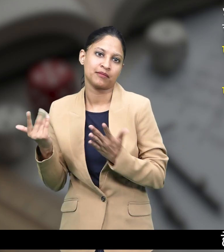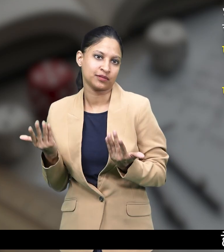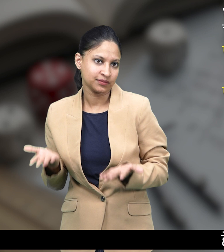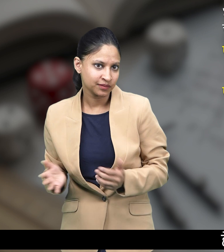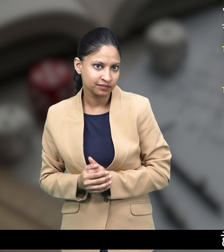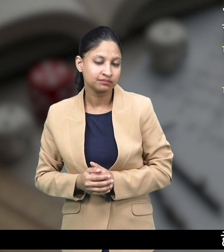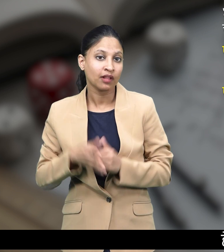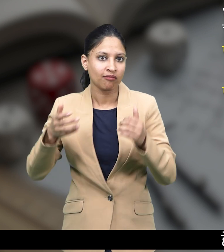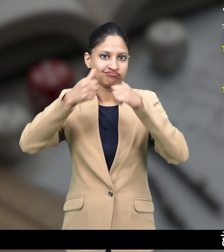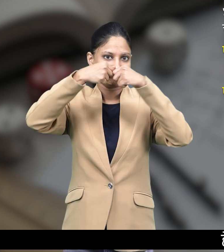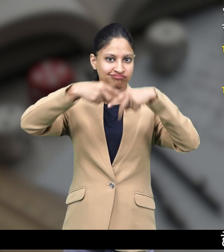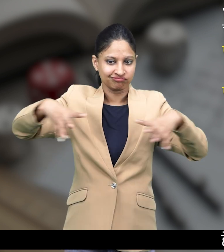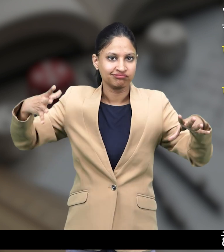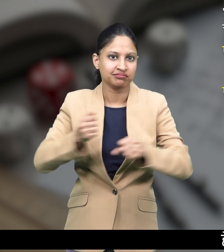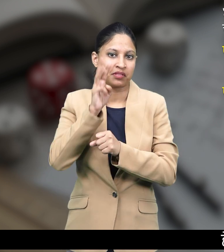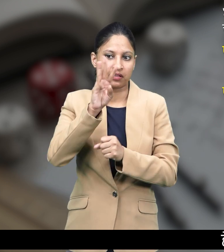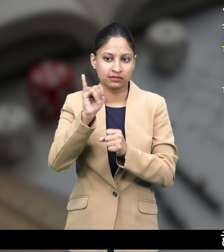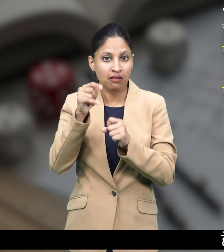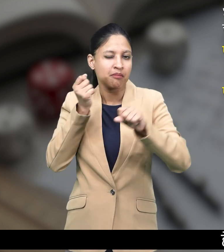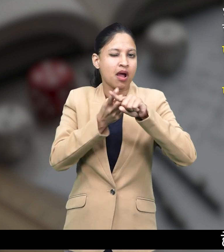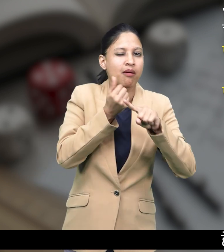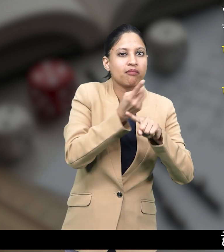हे 36 चे घटक आहेत.